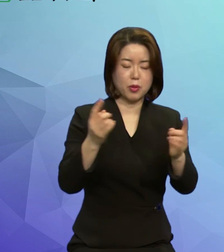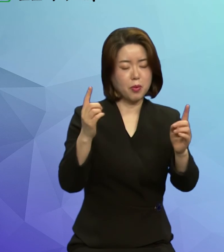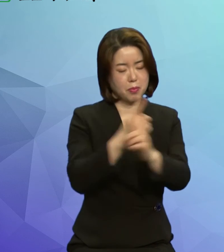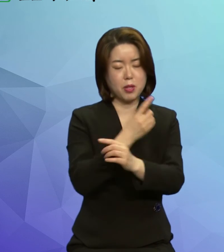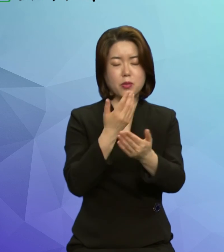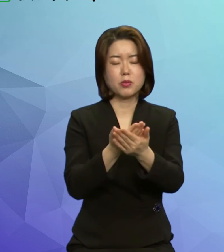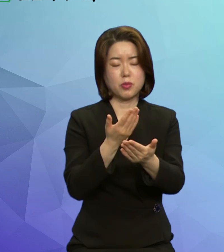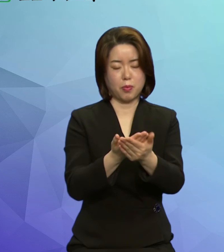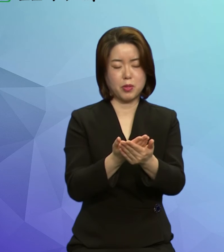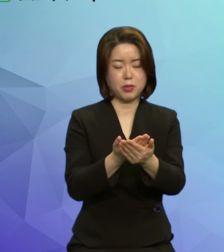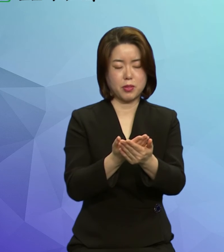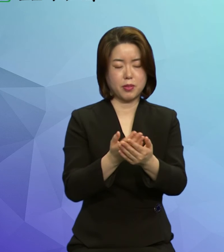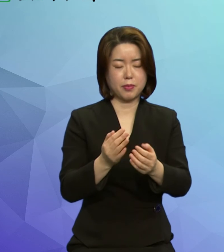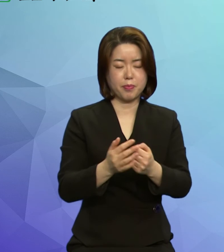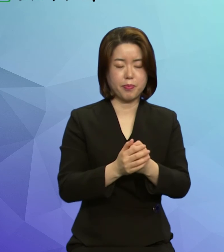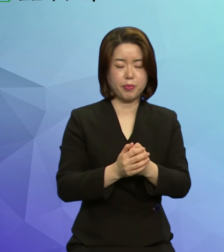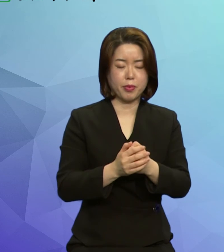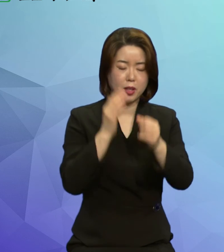고치소서.